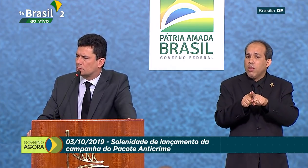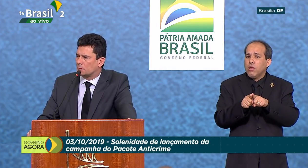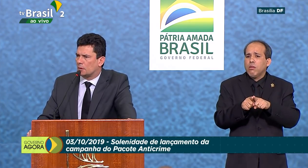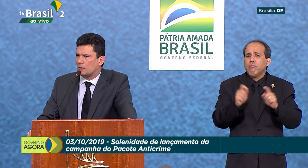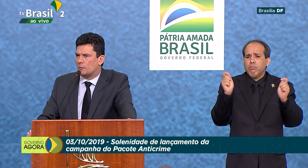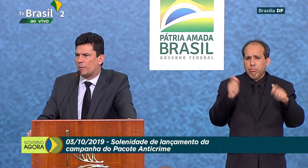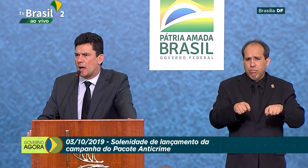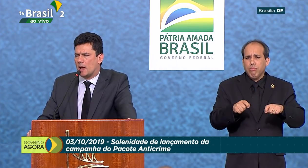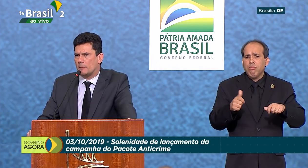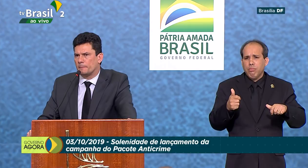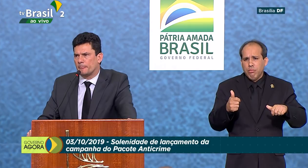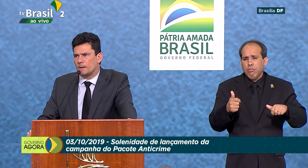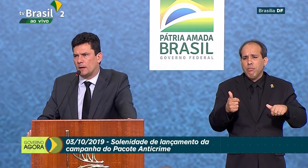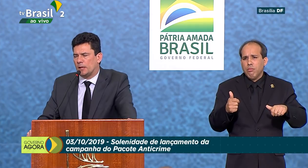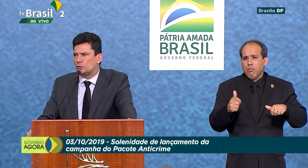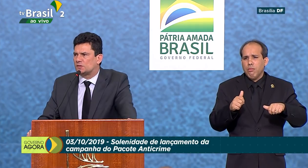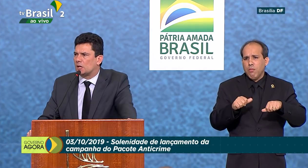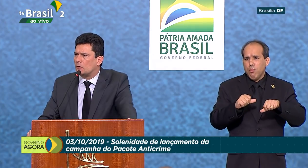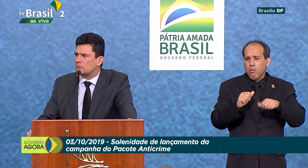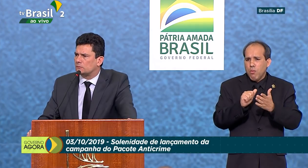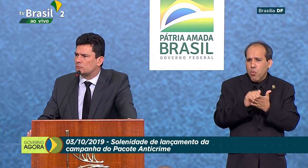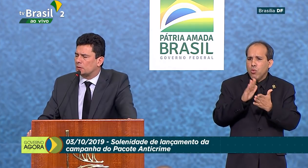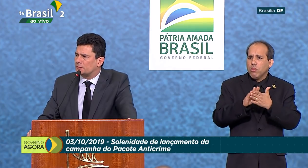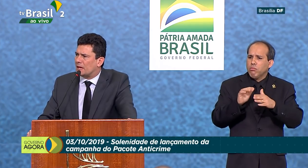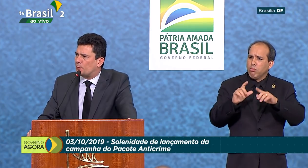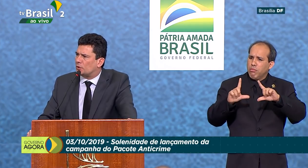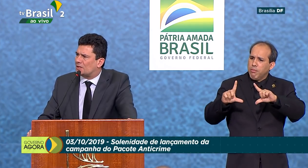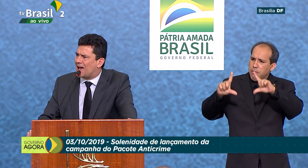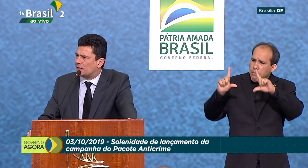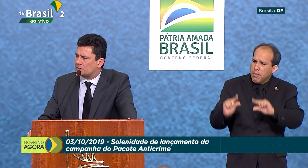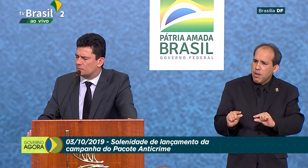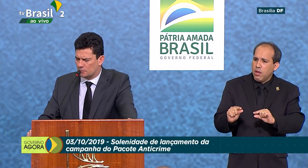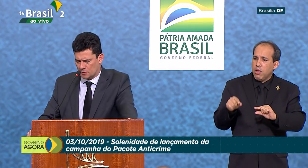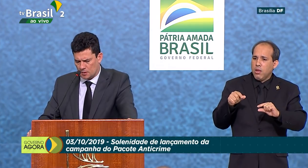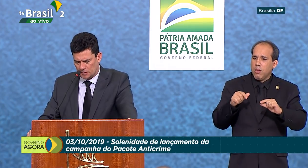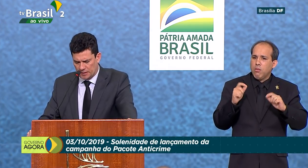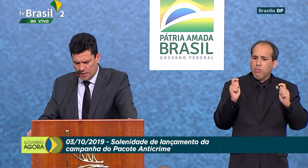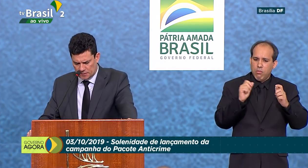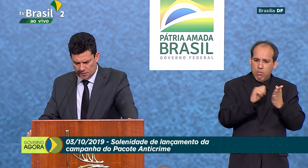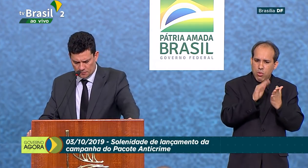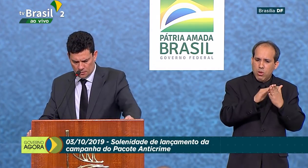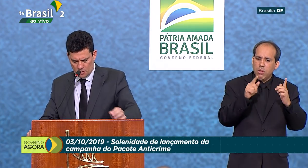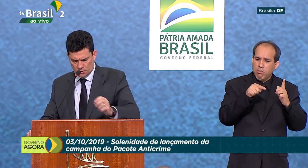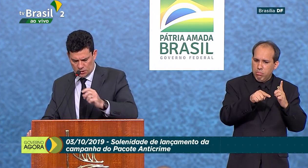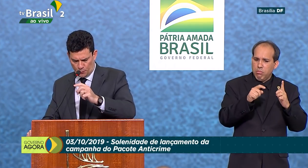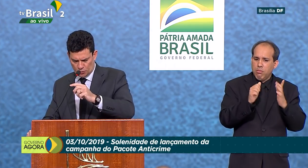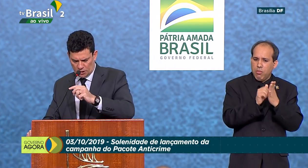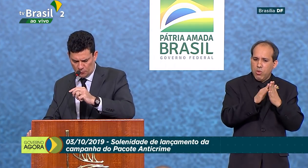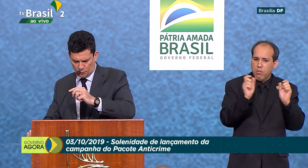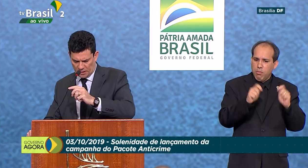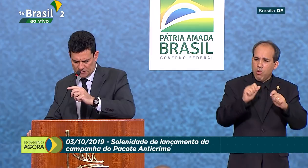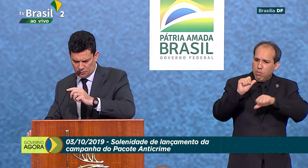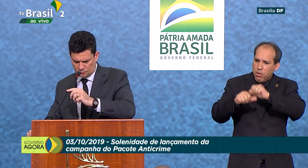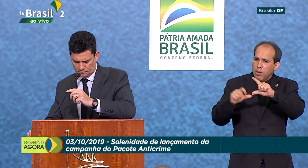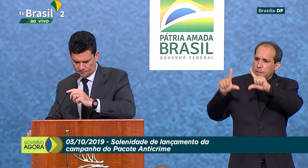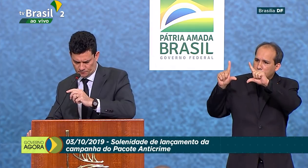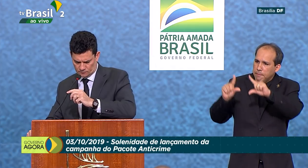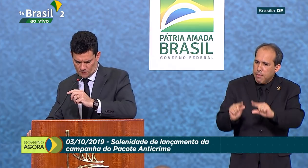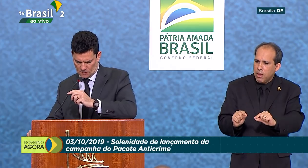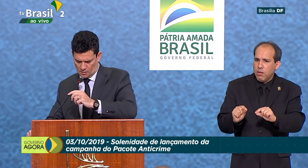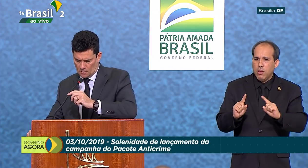enorme para redução da impunidade desse tipo de crime no